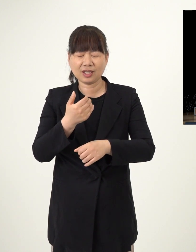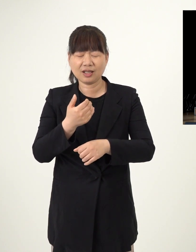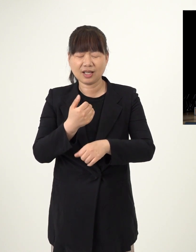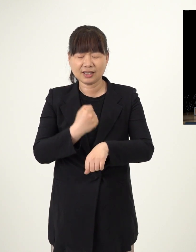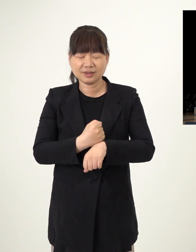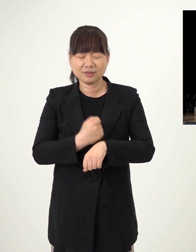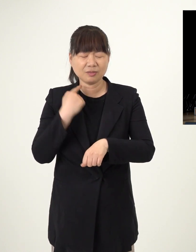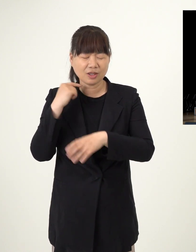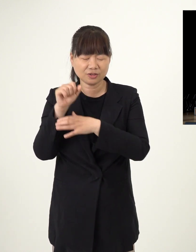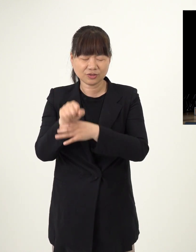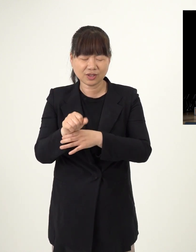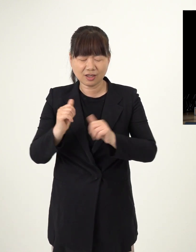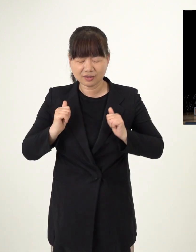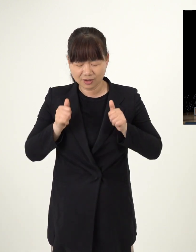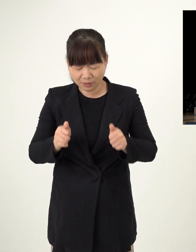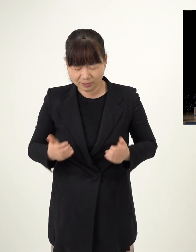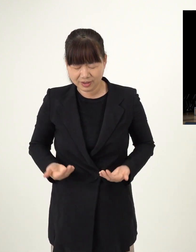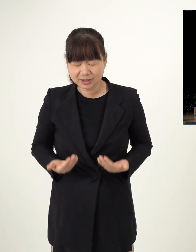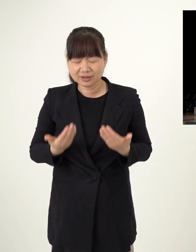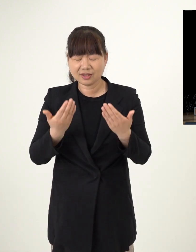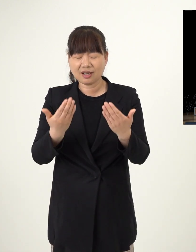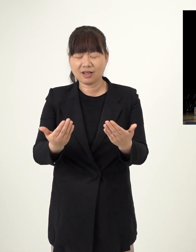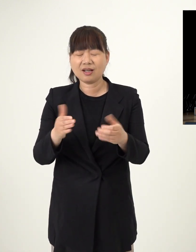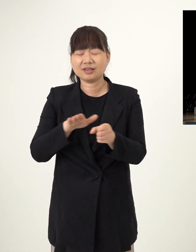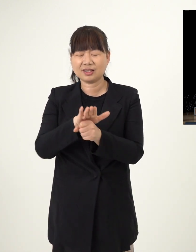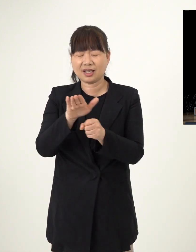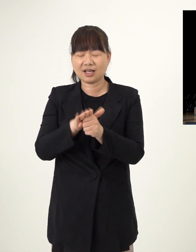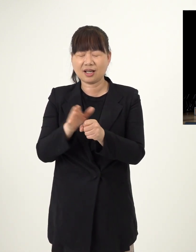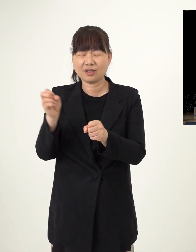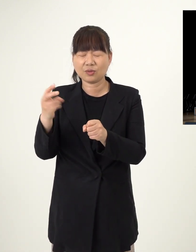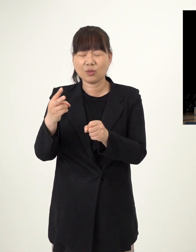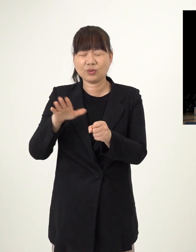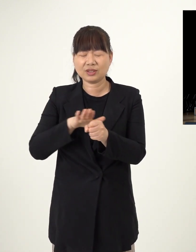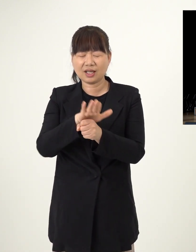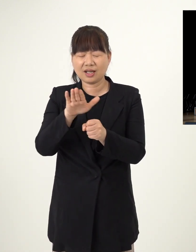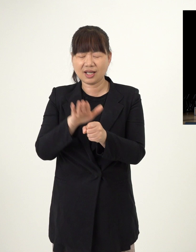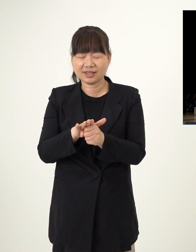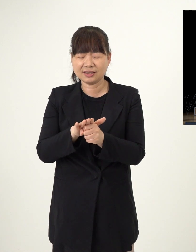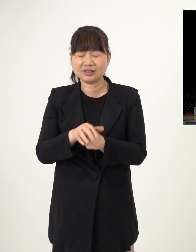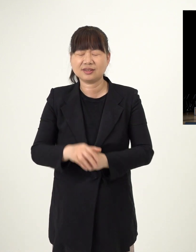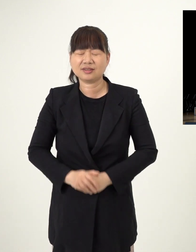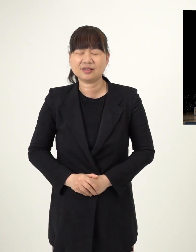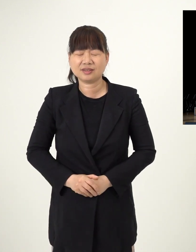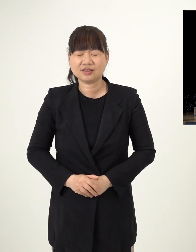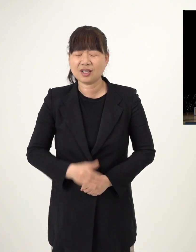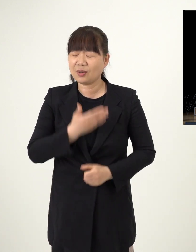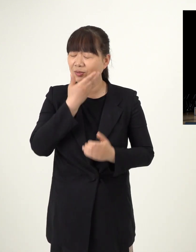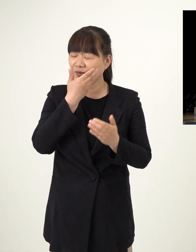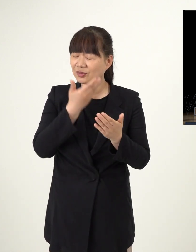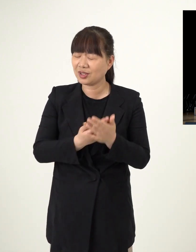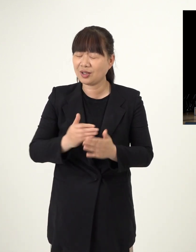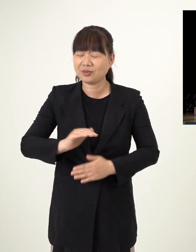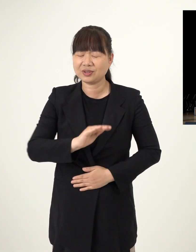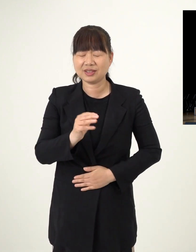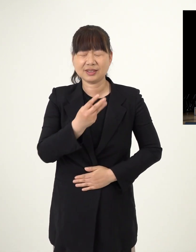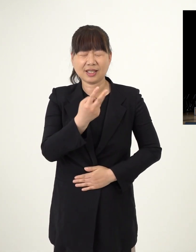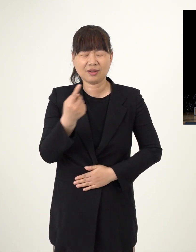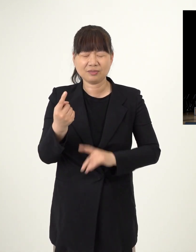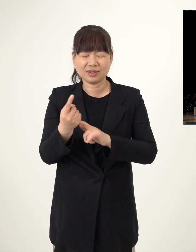머리 숙여 경배를 드리는 사랑하고 사랑하는 귀한 우리